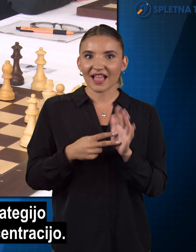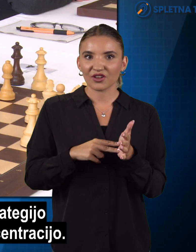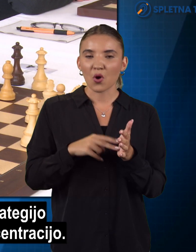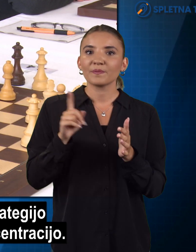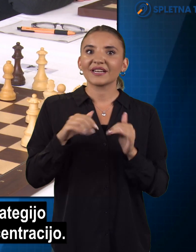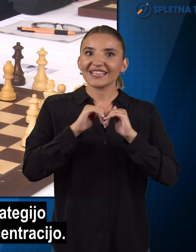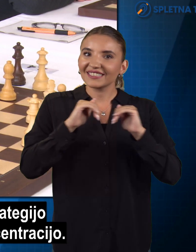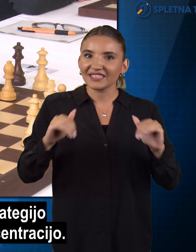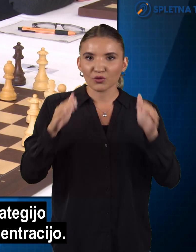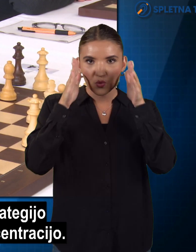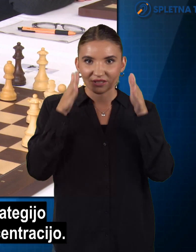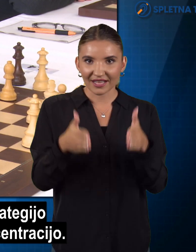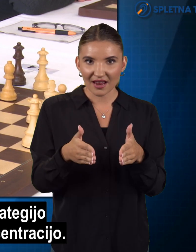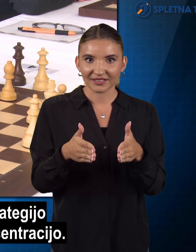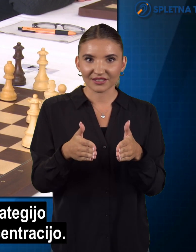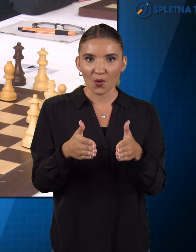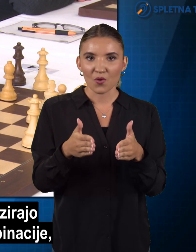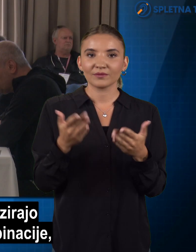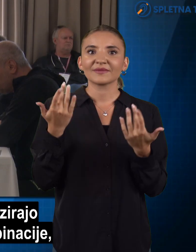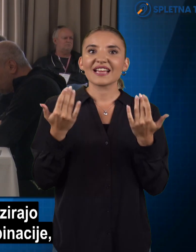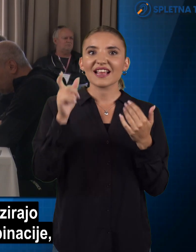in izjemno koncentracijo.